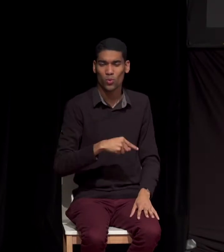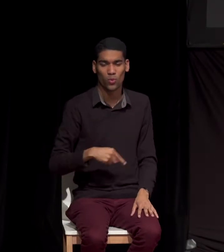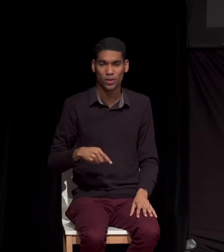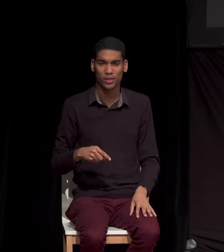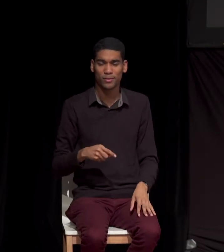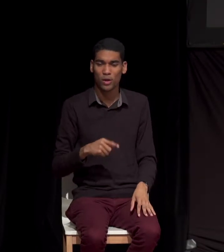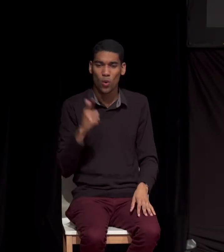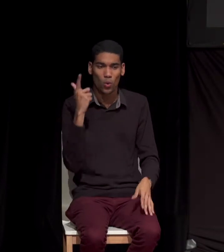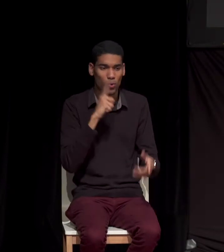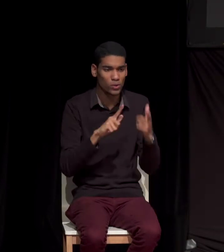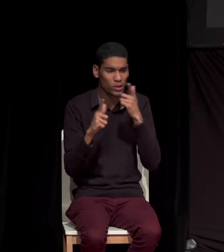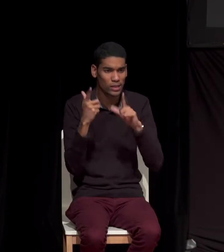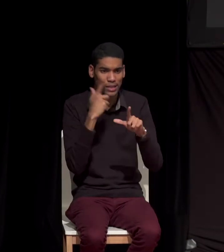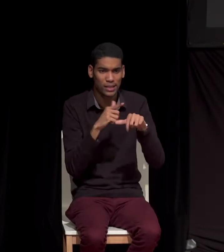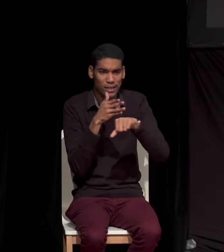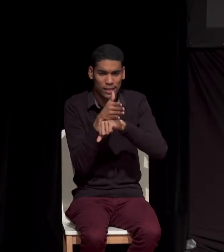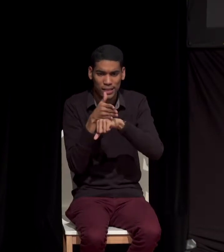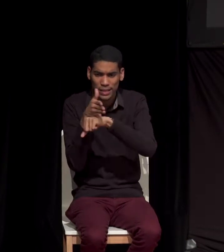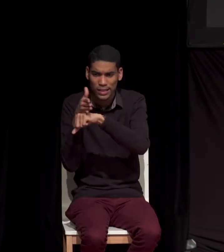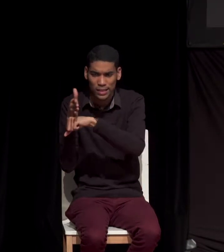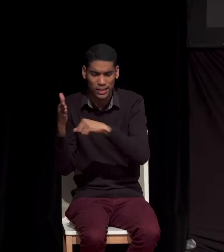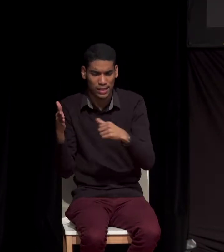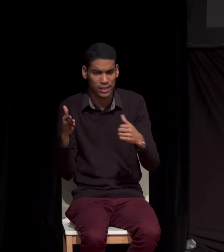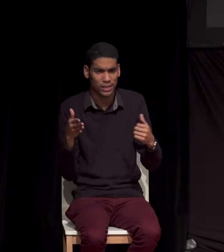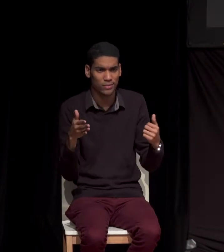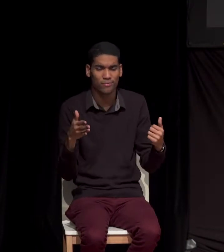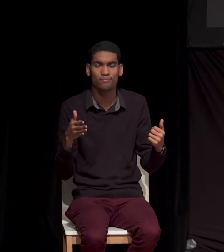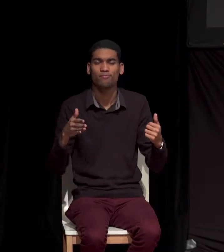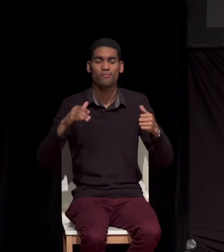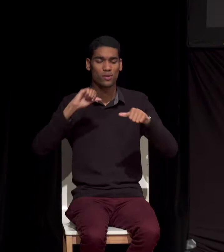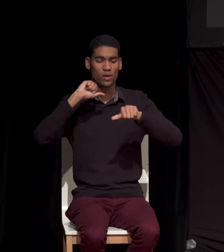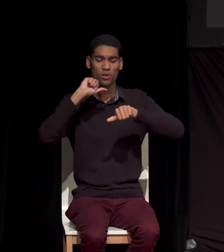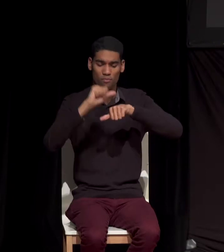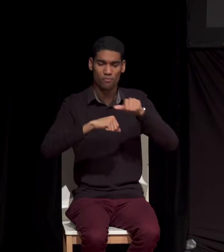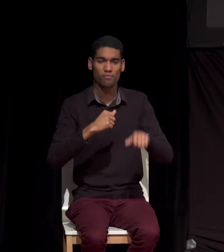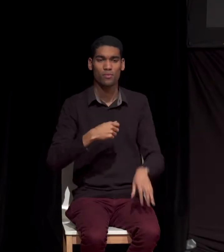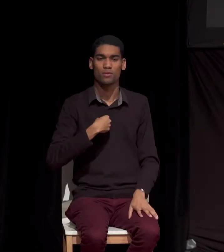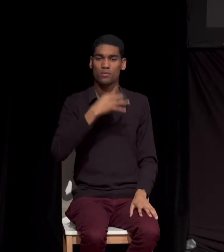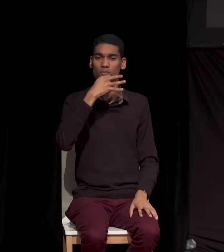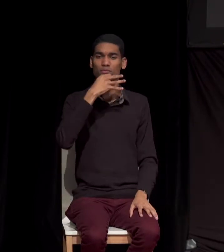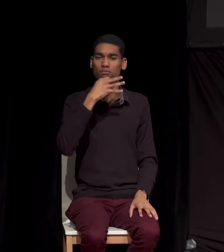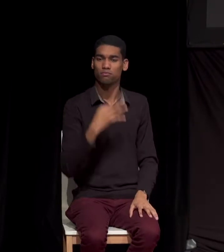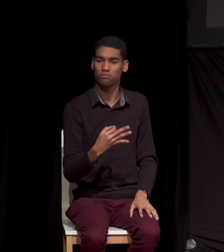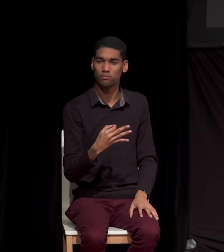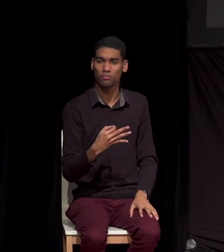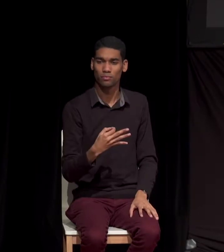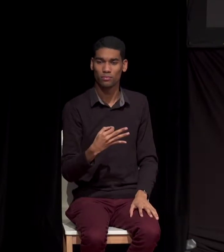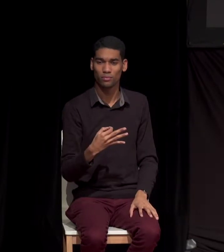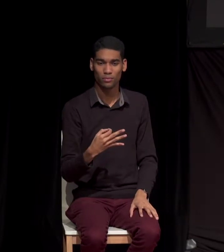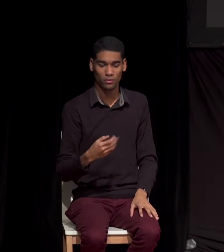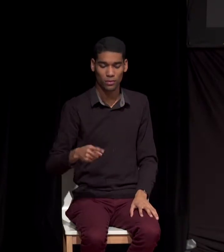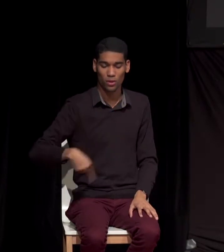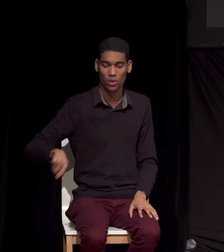tendo acesso e transformar isso em argumentação para o espaço em que a gente atua, porque